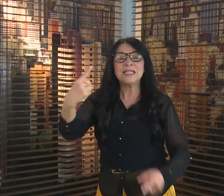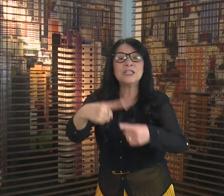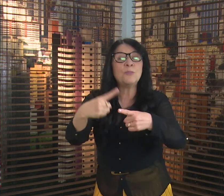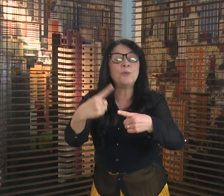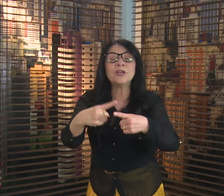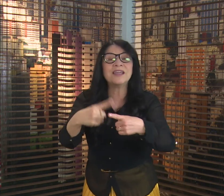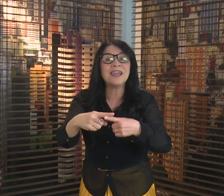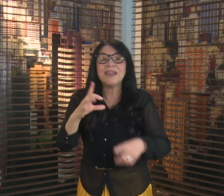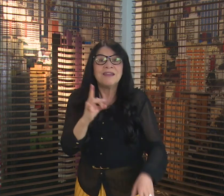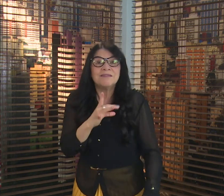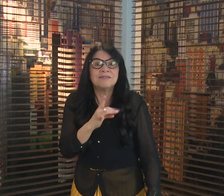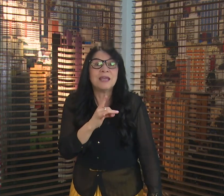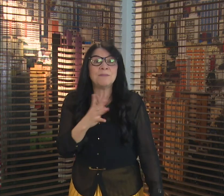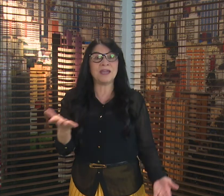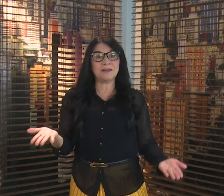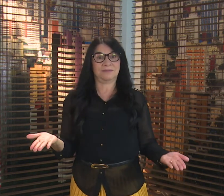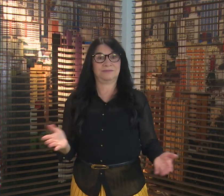Então, por que temer?